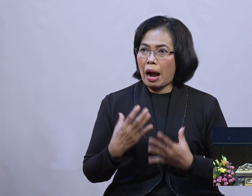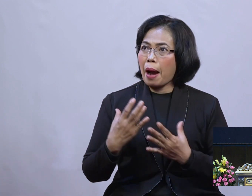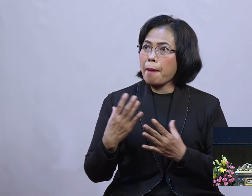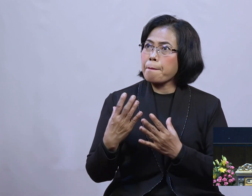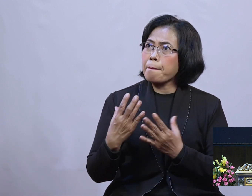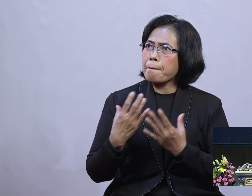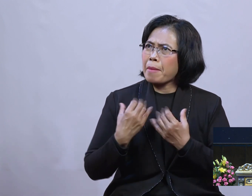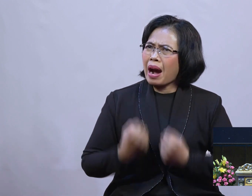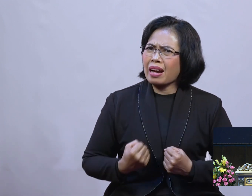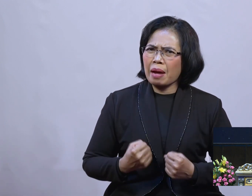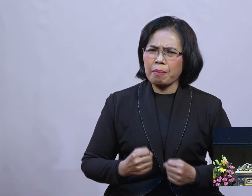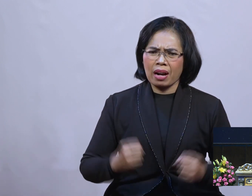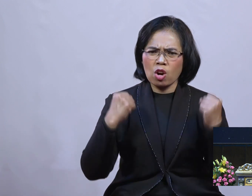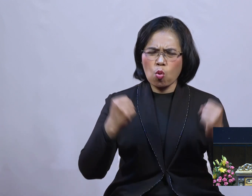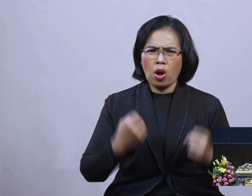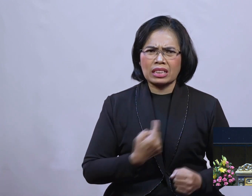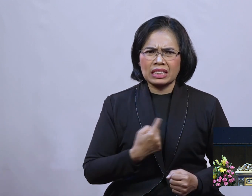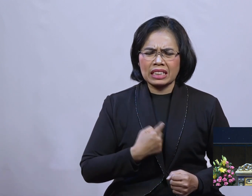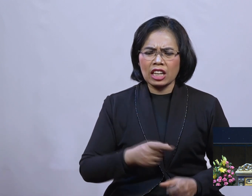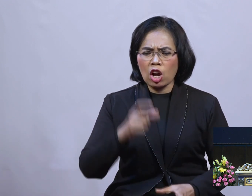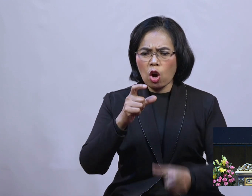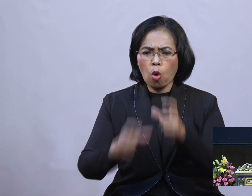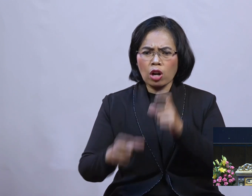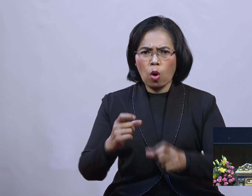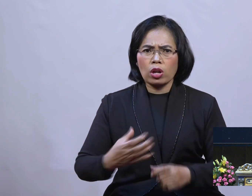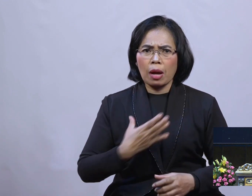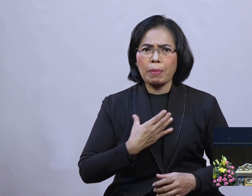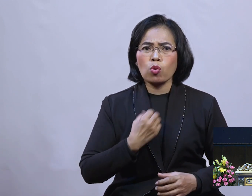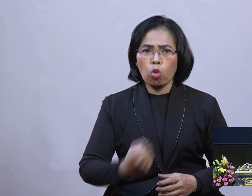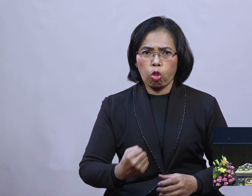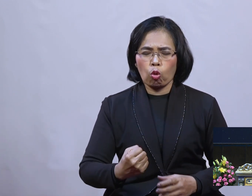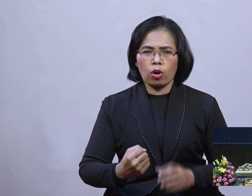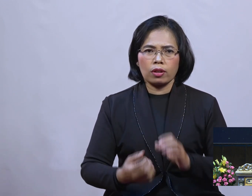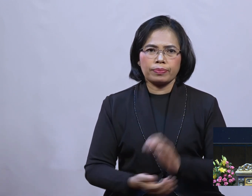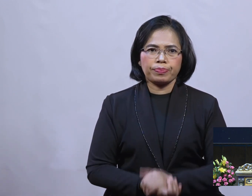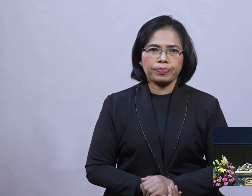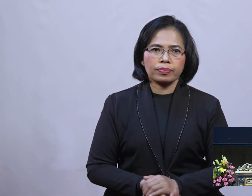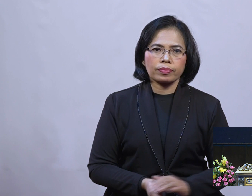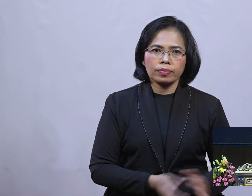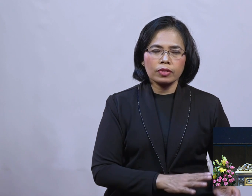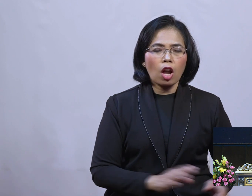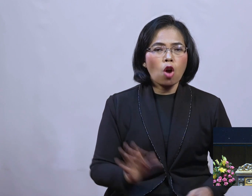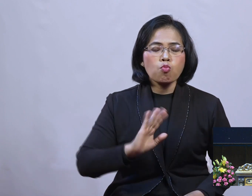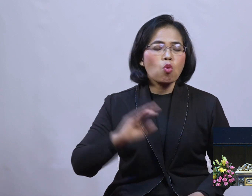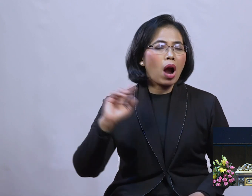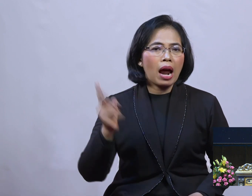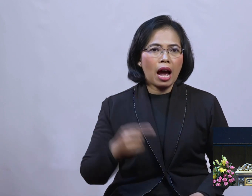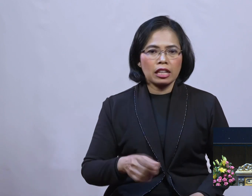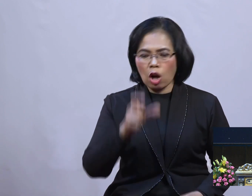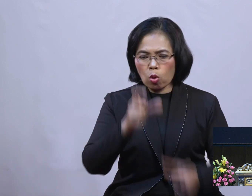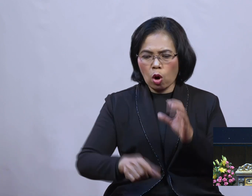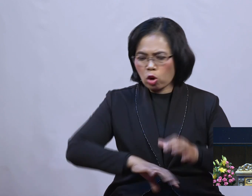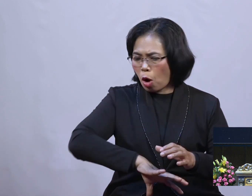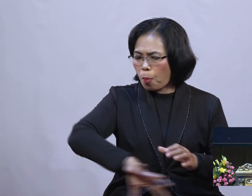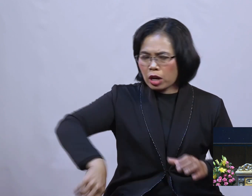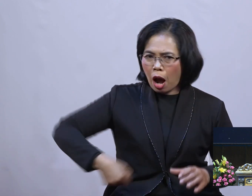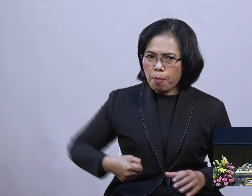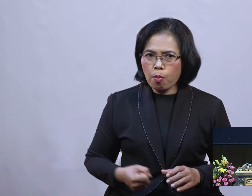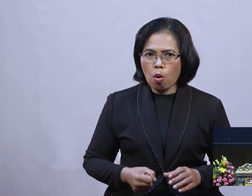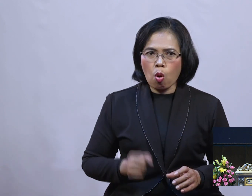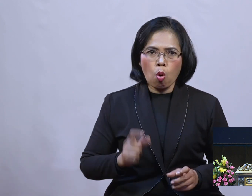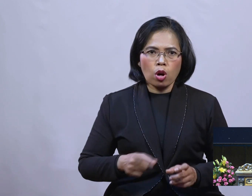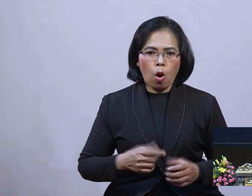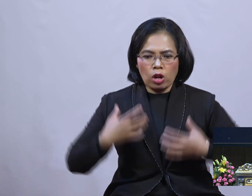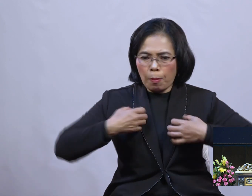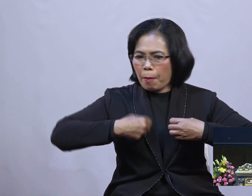pelacur harus bertobat bukan hanya banci yang harus menerima Yesus dan bertobat bukan hanya perampok pembunuh pemerkosa dan